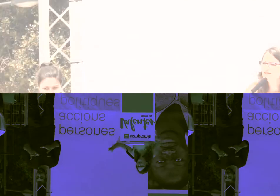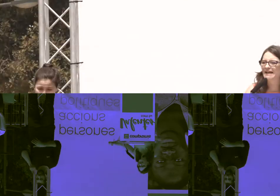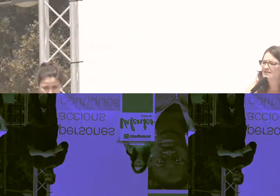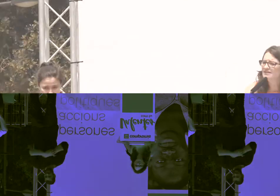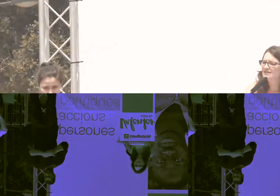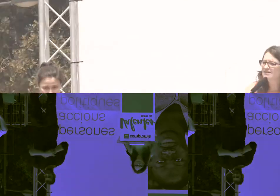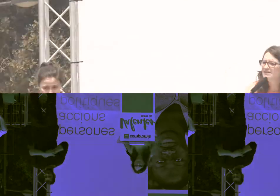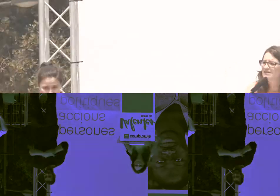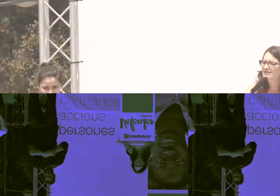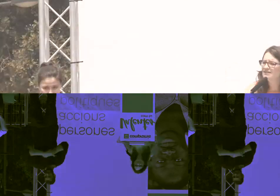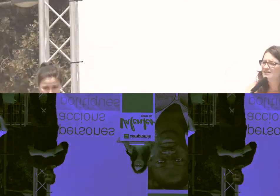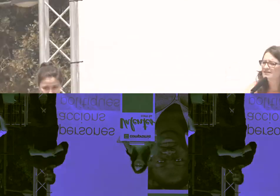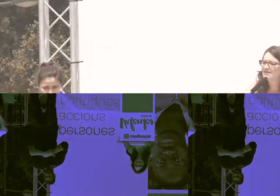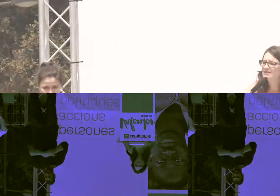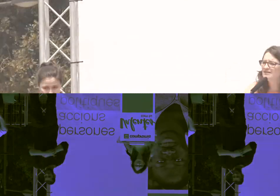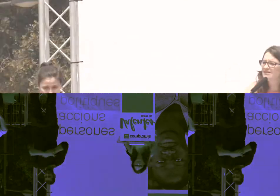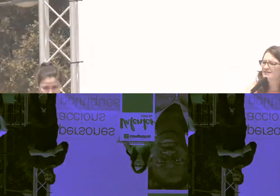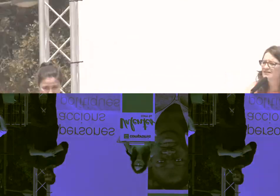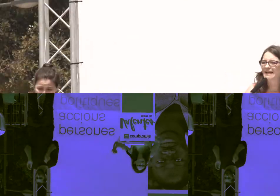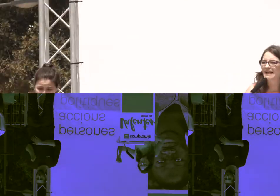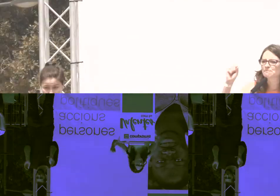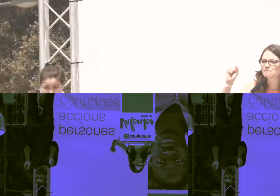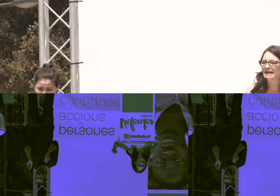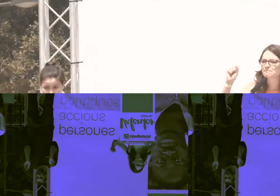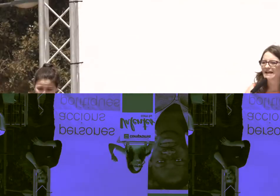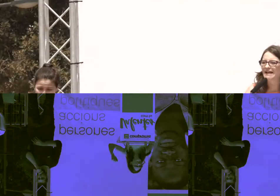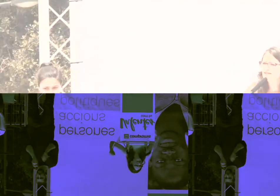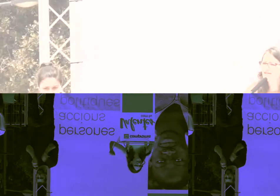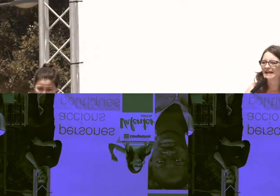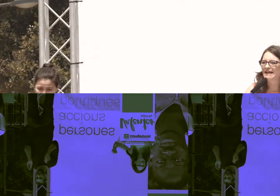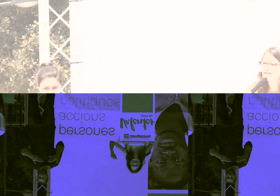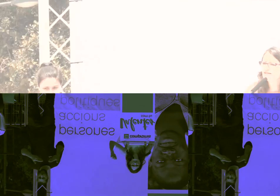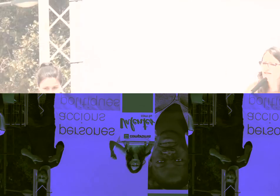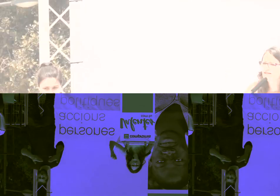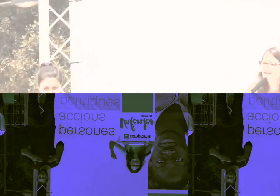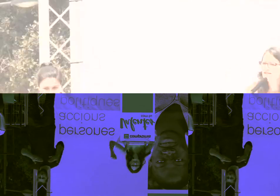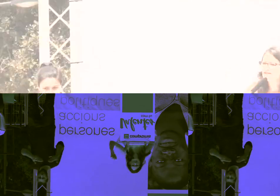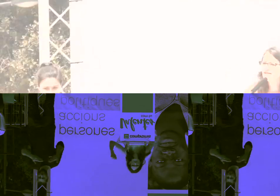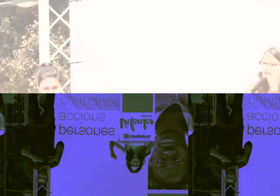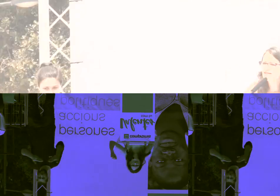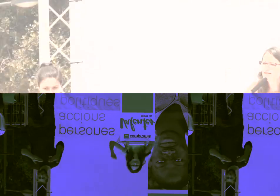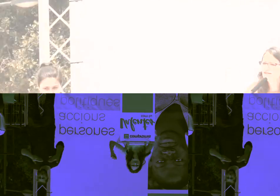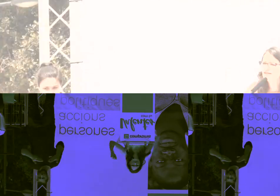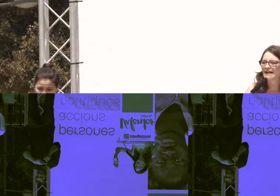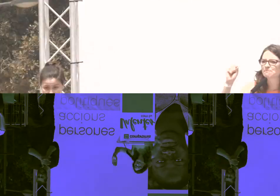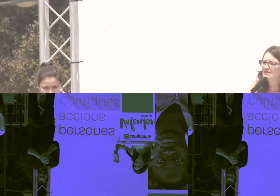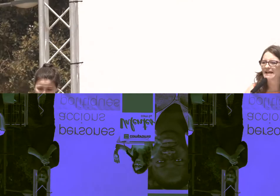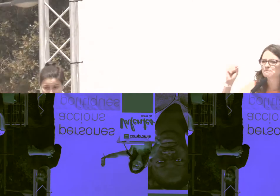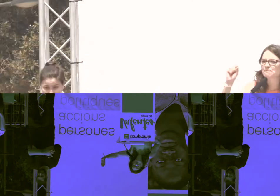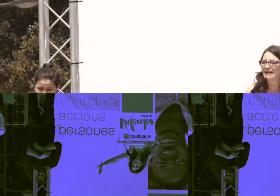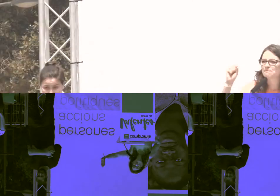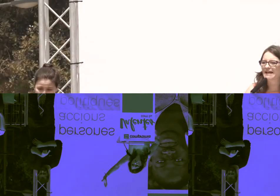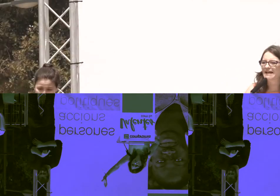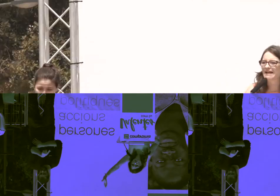els impostos a 1.500.000 persones de classes populars i mitjanes, i li les hem pujat a